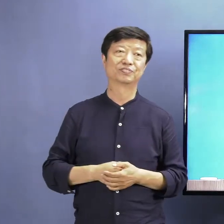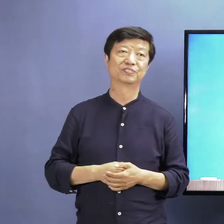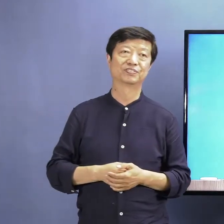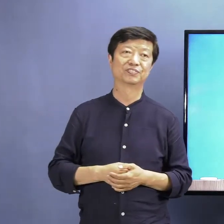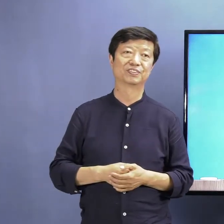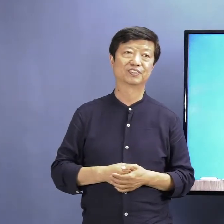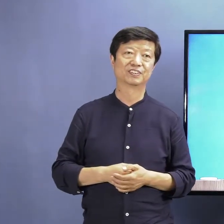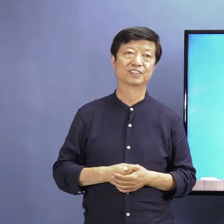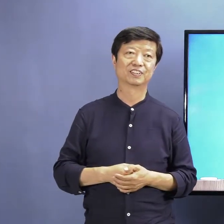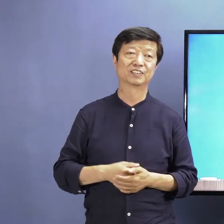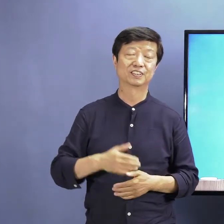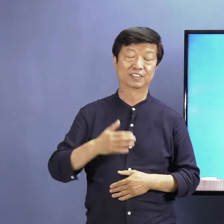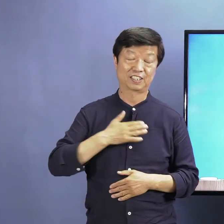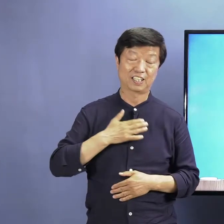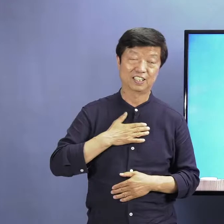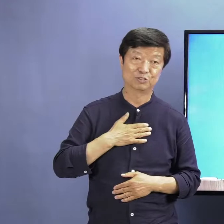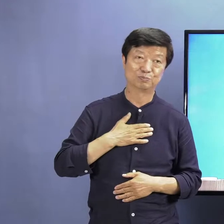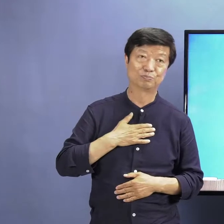제가